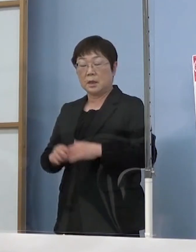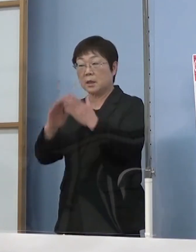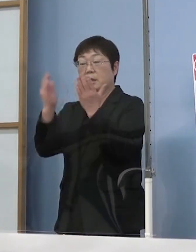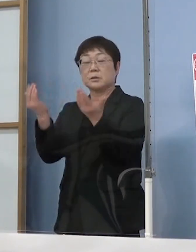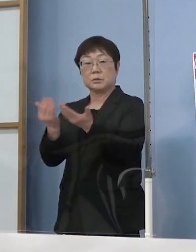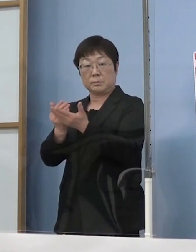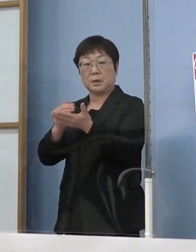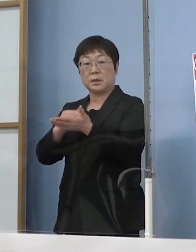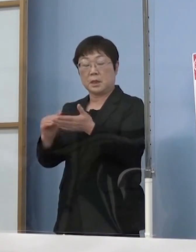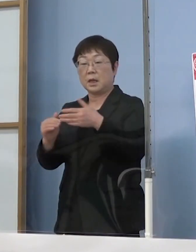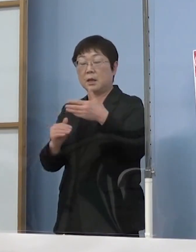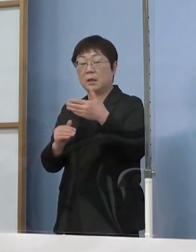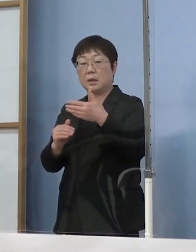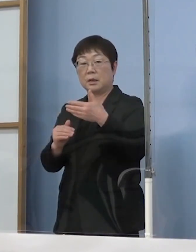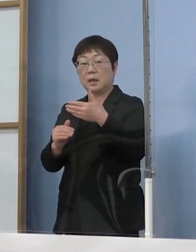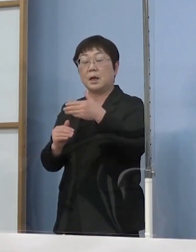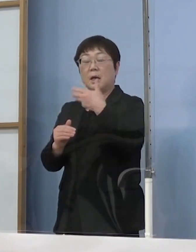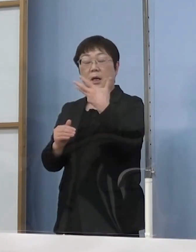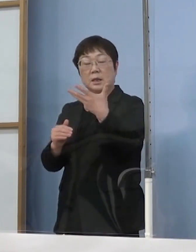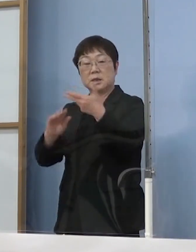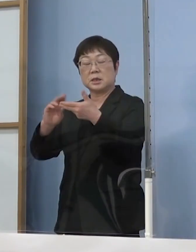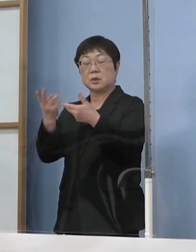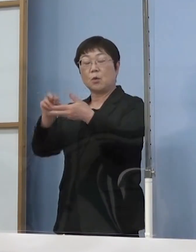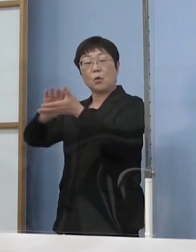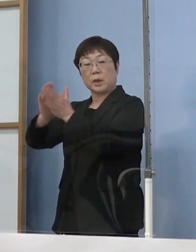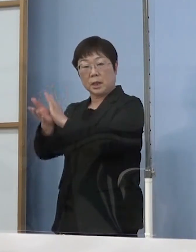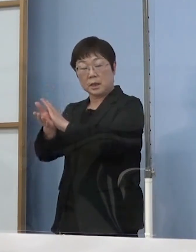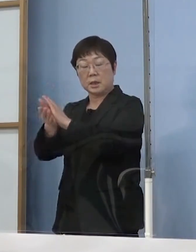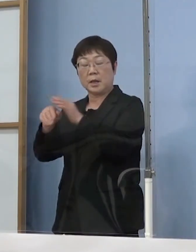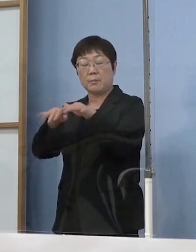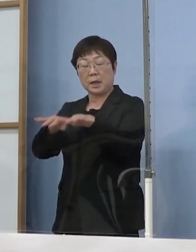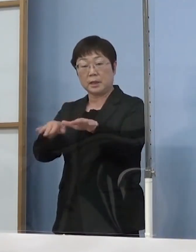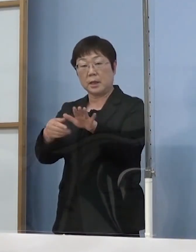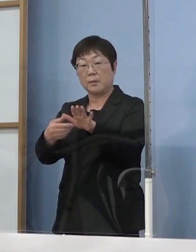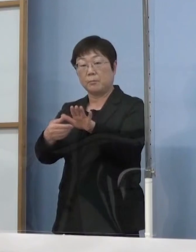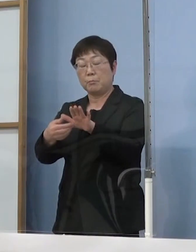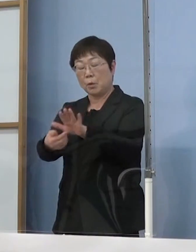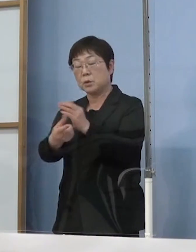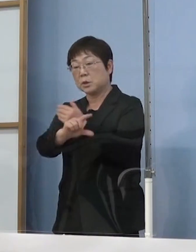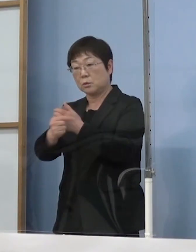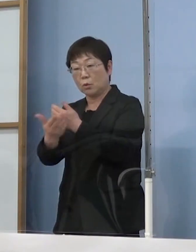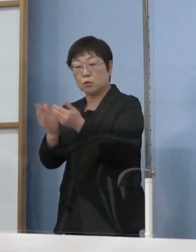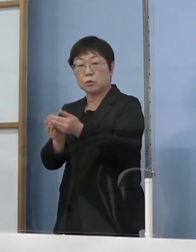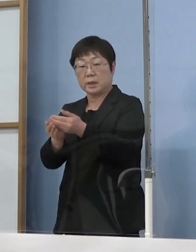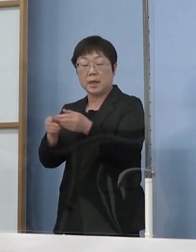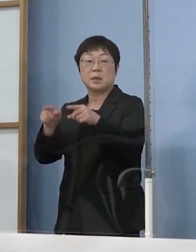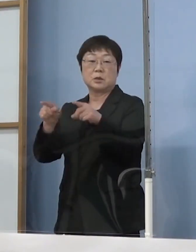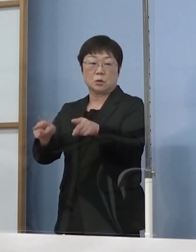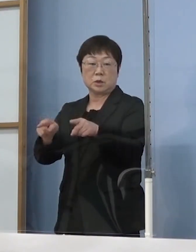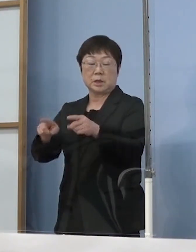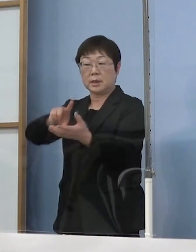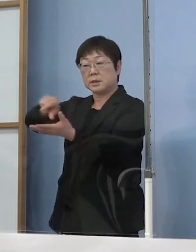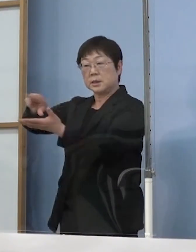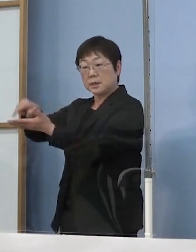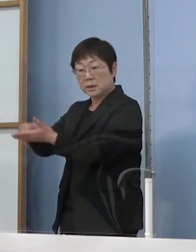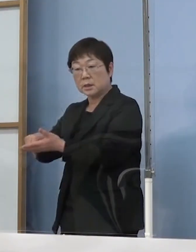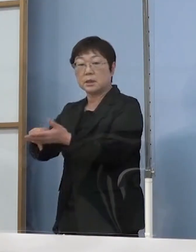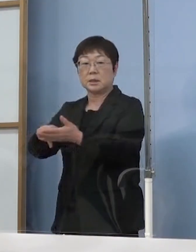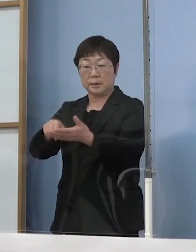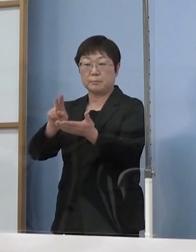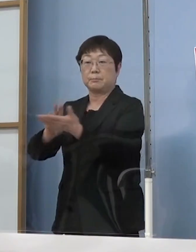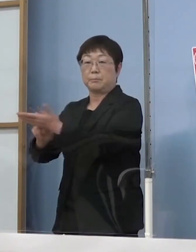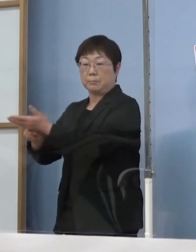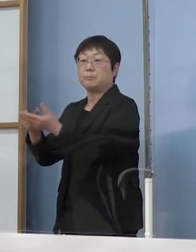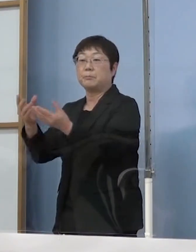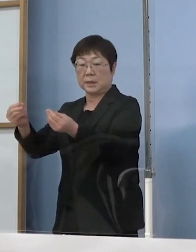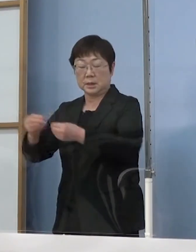計8道県においてまん延防止等重点措置、これがエリア限定でかけられることとなり